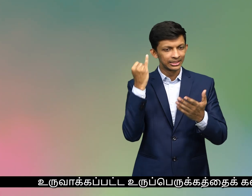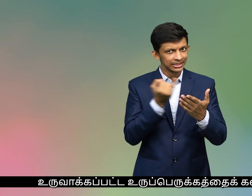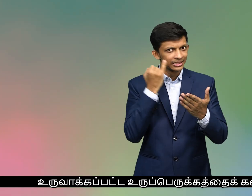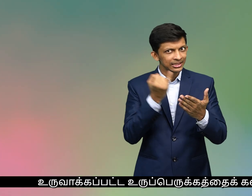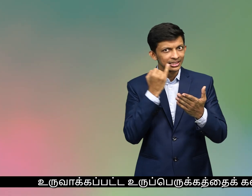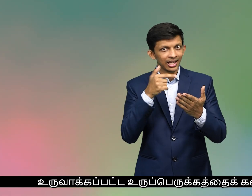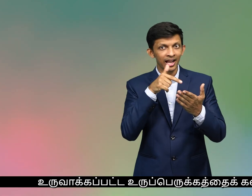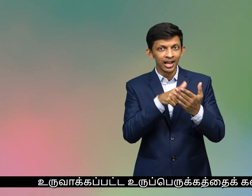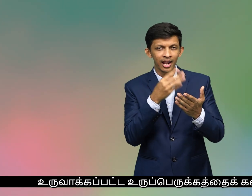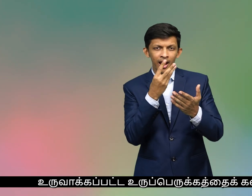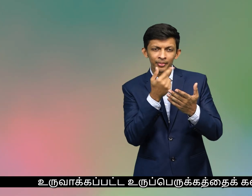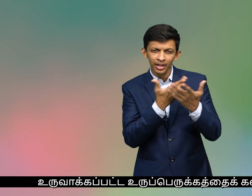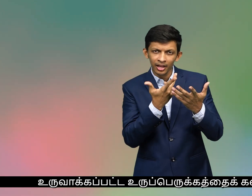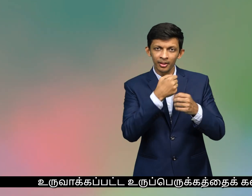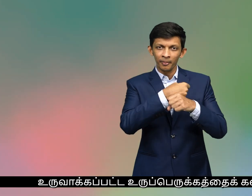உருப்பெருக்கத்தை கண்டறியவும்.